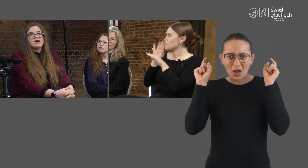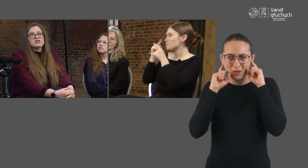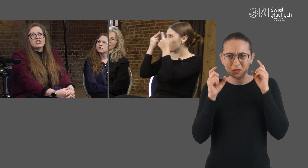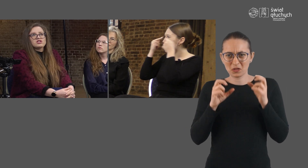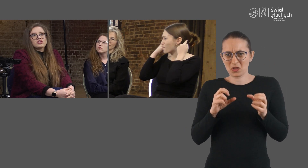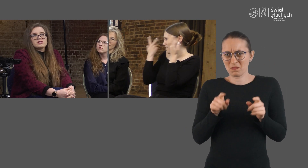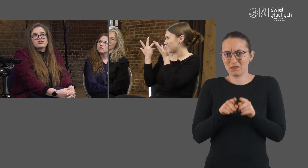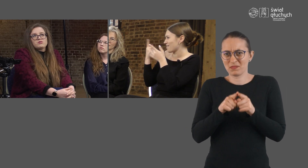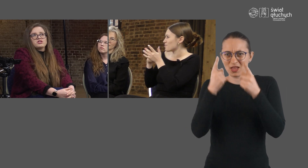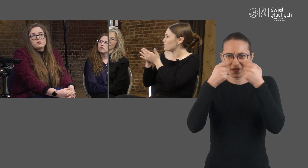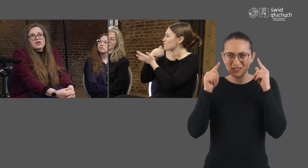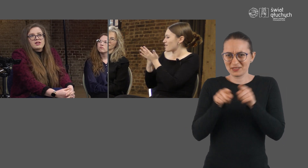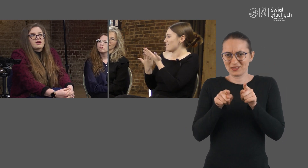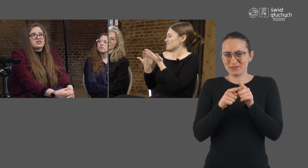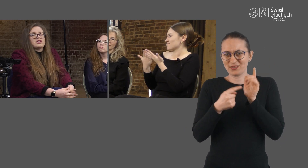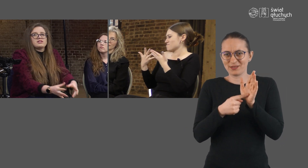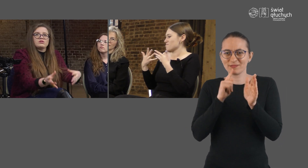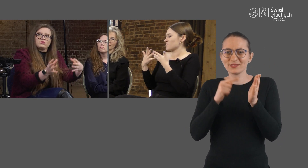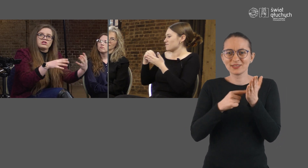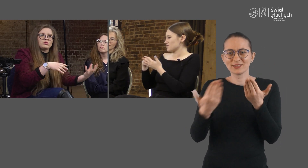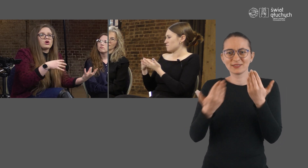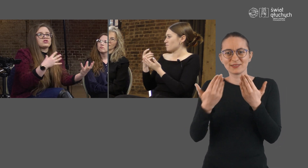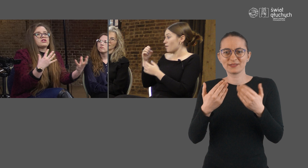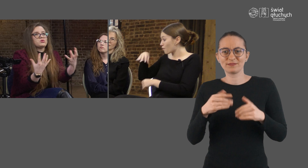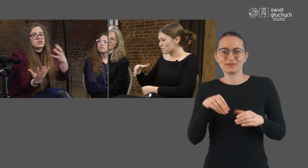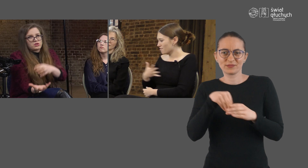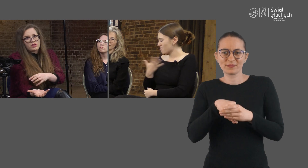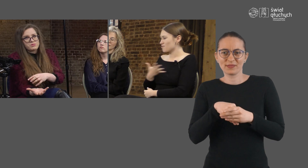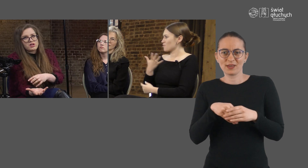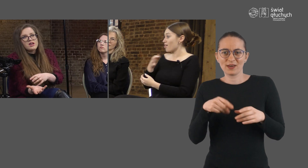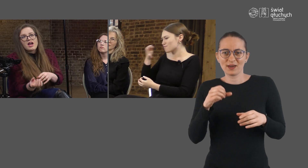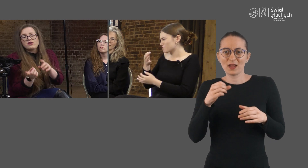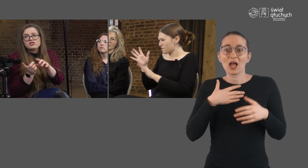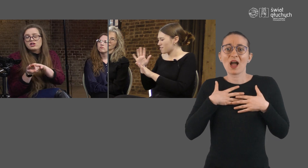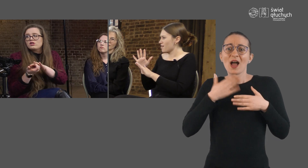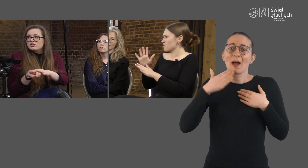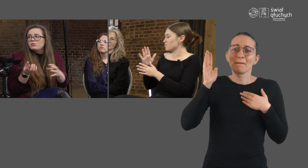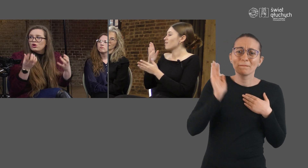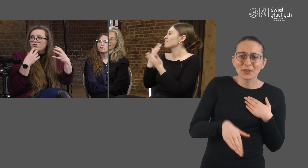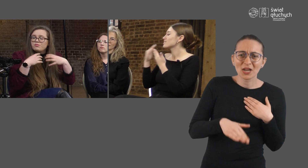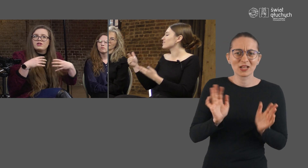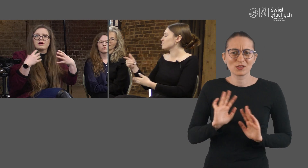okulary. Że to jest część mnie taka, że nie czuję się gorsza, nie czuję się lepsza, ale to dzięki